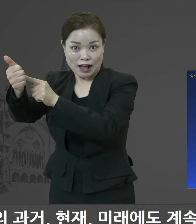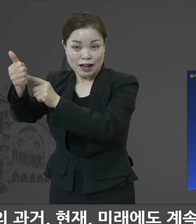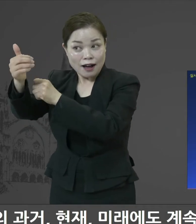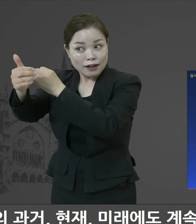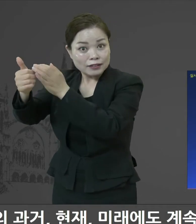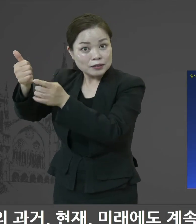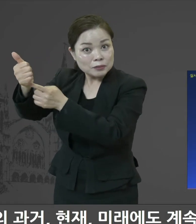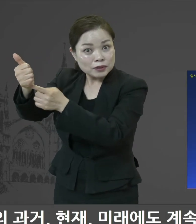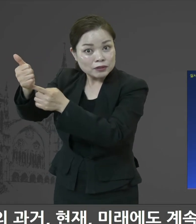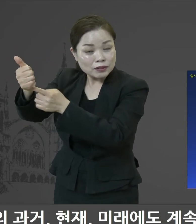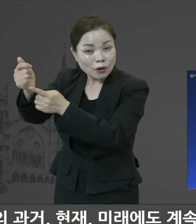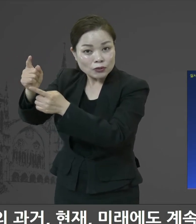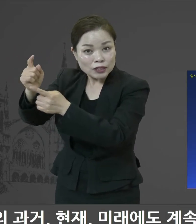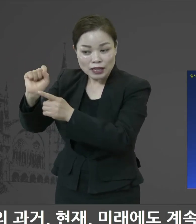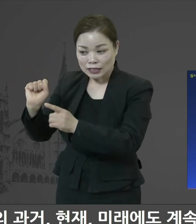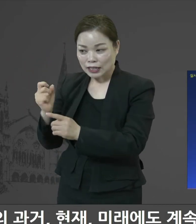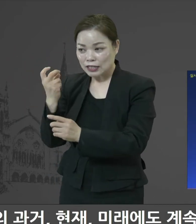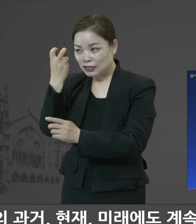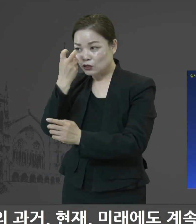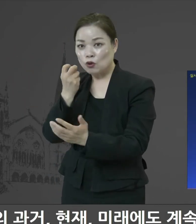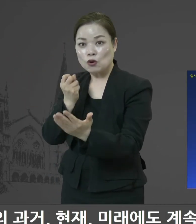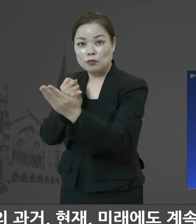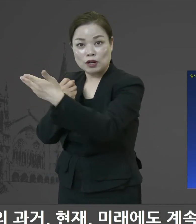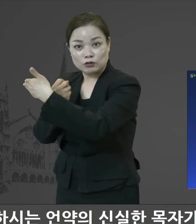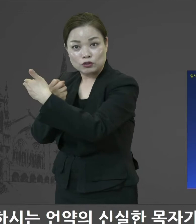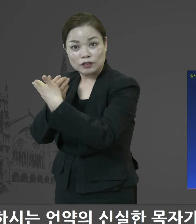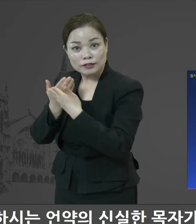하나님은 어떻게 다윗을 돌보셨을까요?